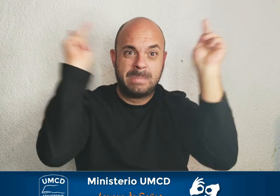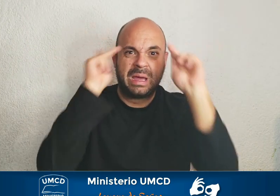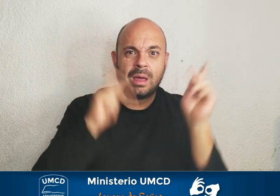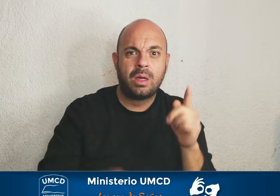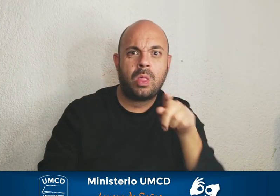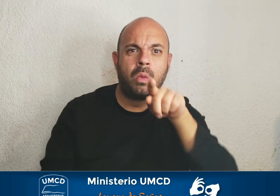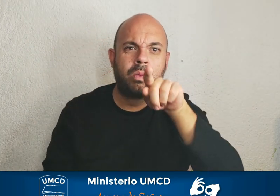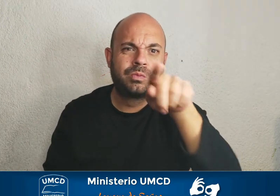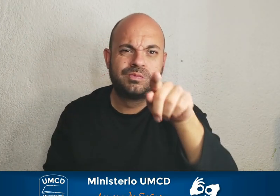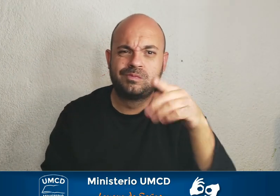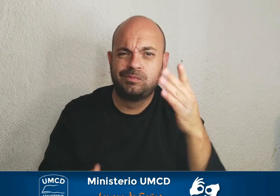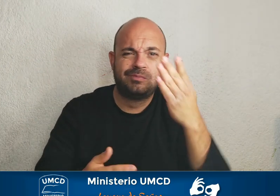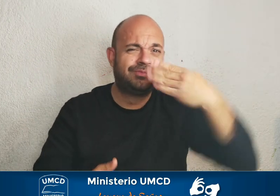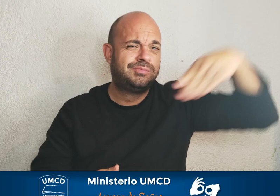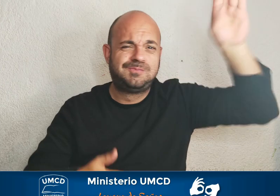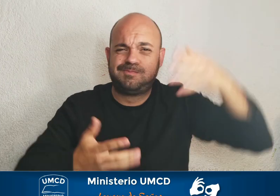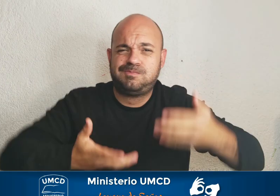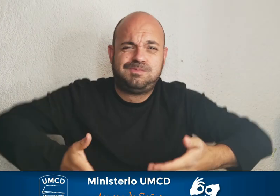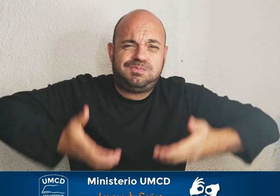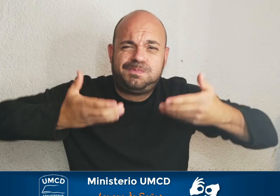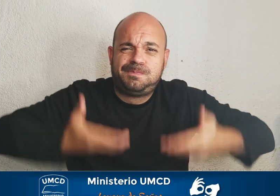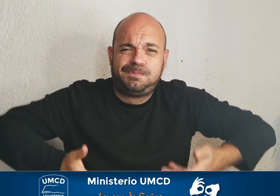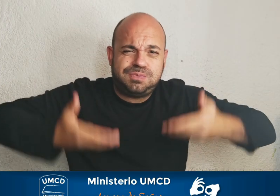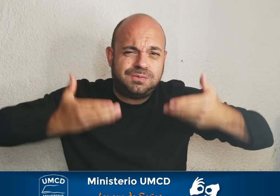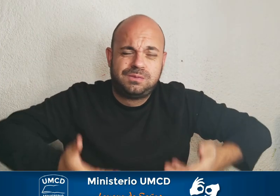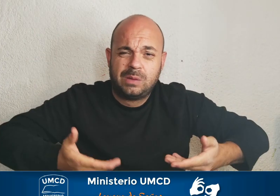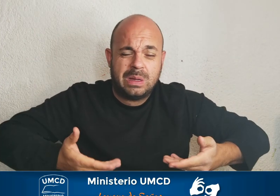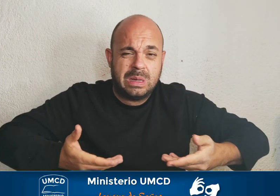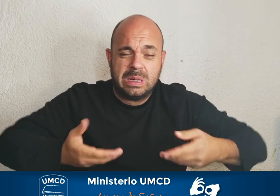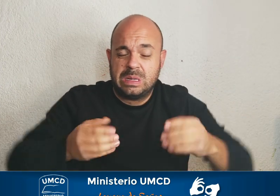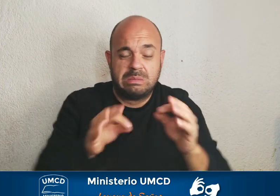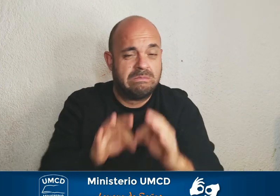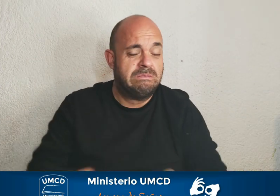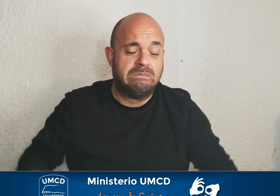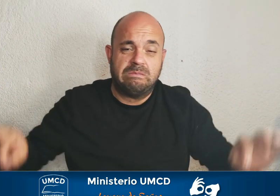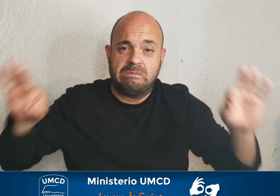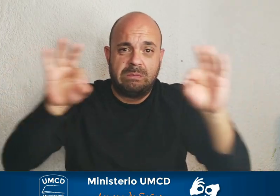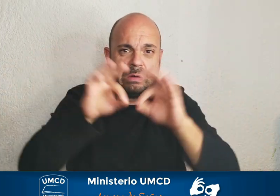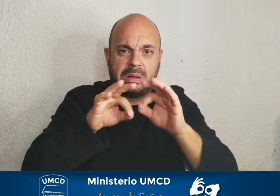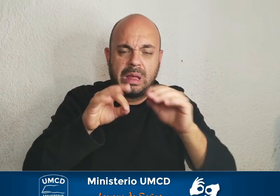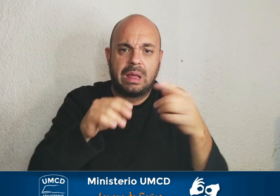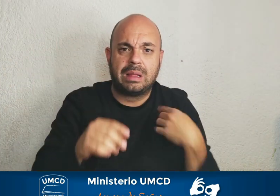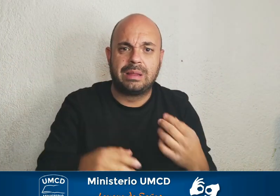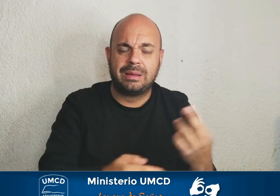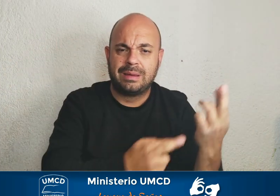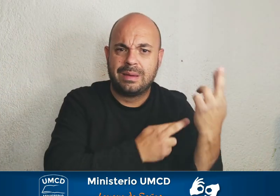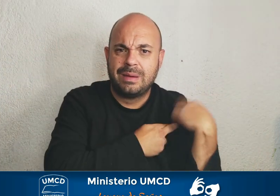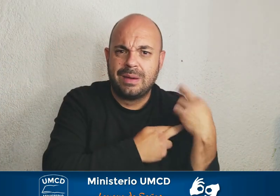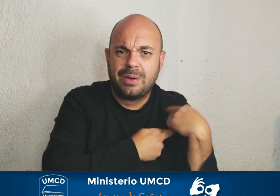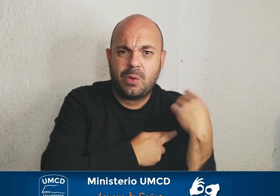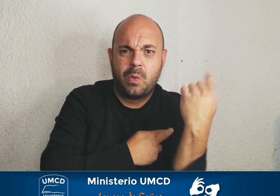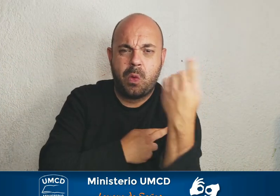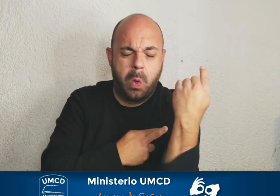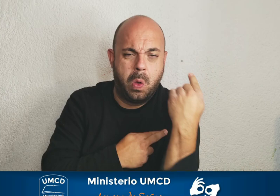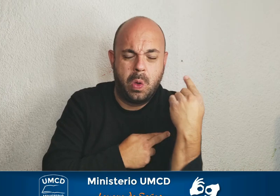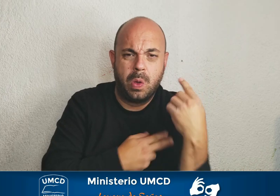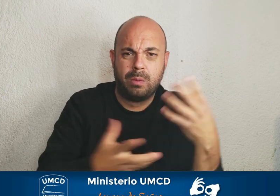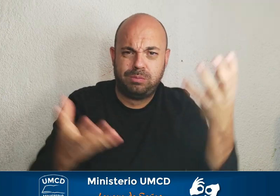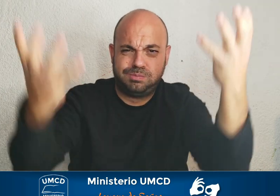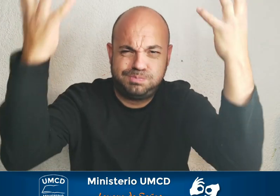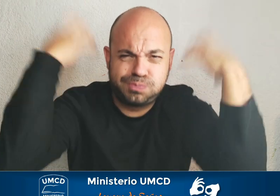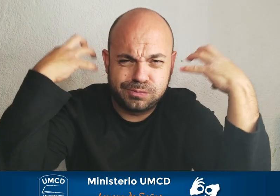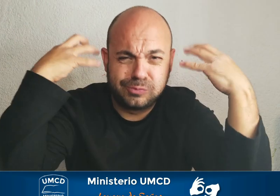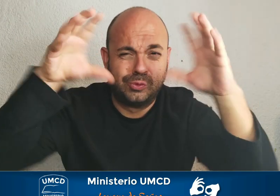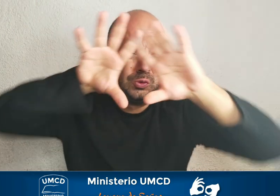Eso hacía que esa cruz simbolizaba algo mucho más profundo y más pesado de lo que nosotros a veces